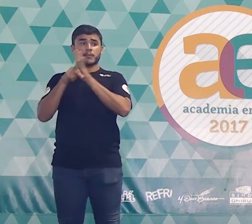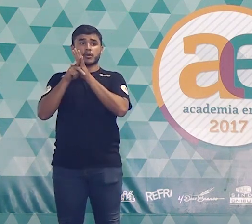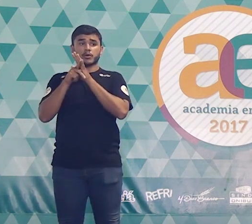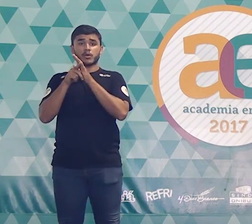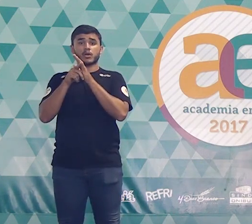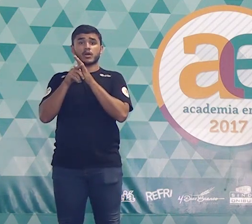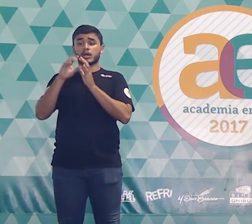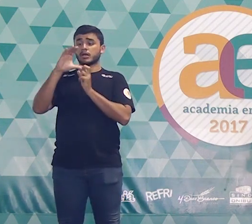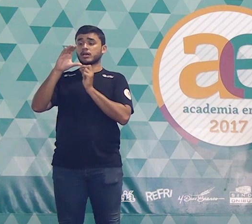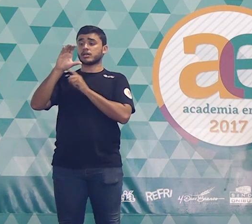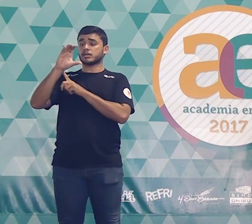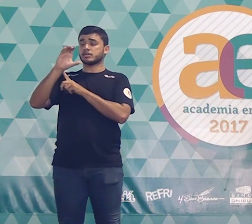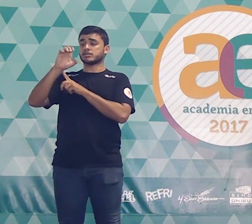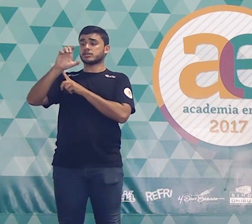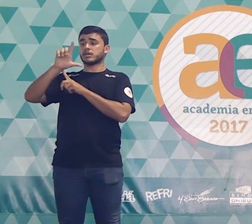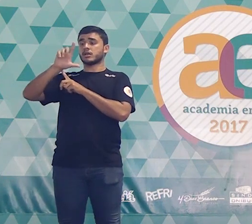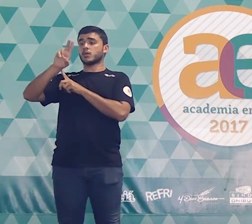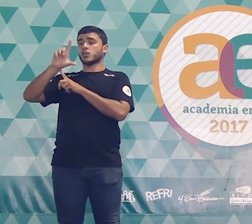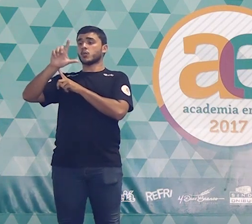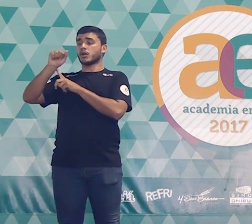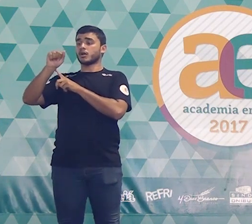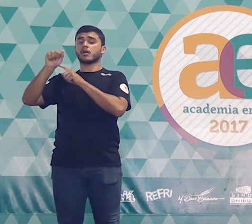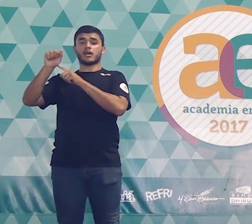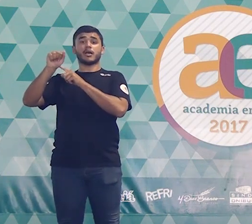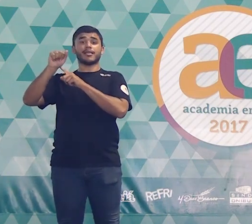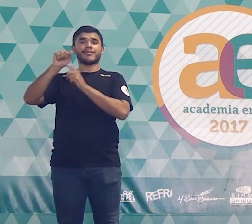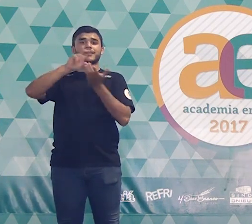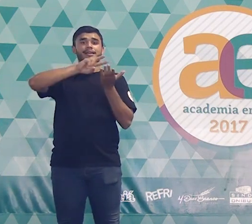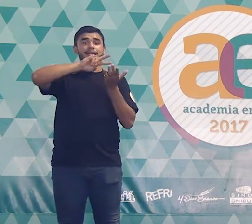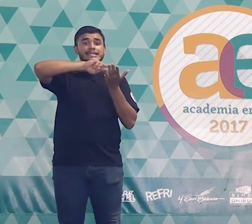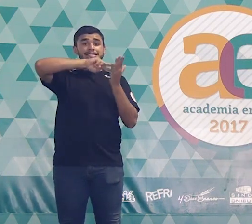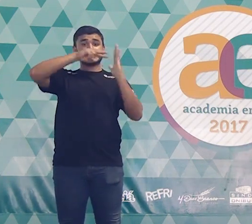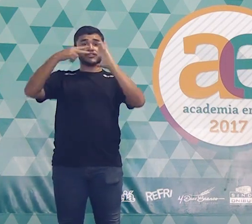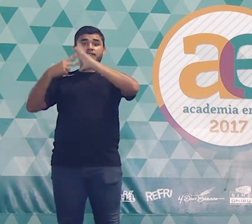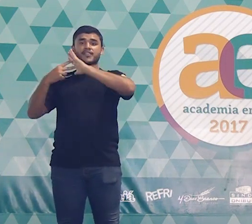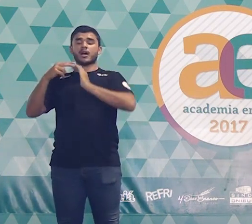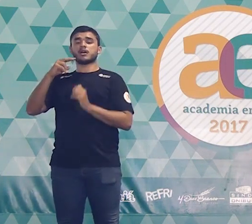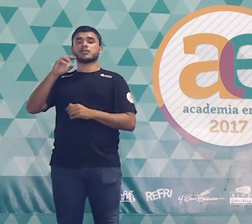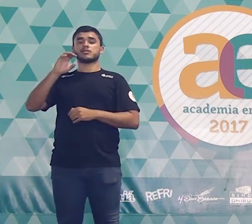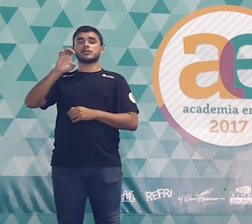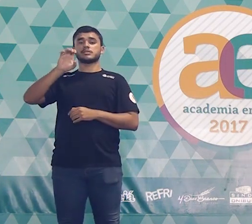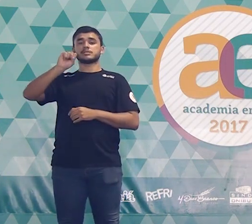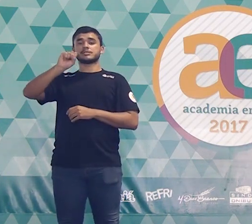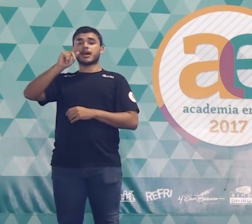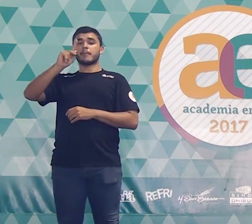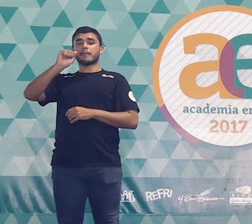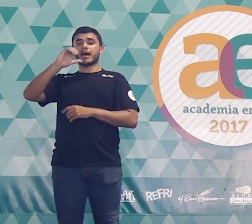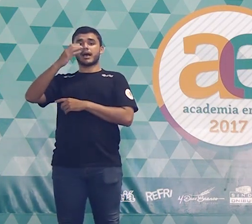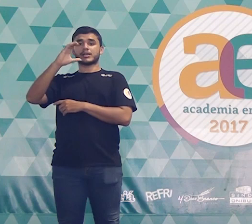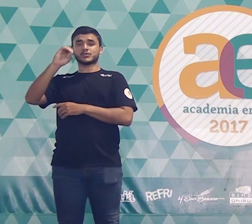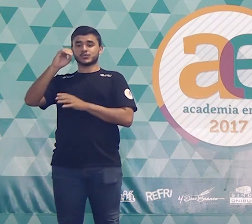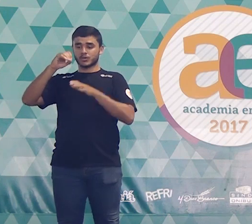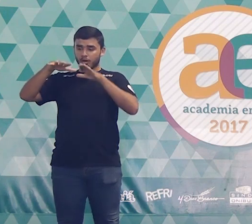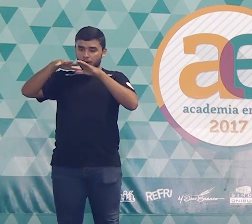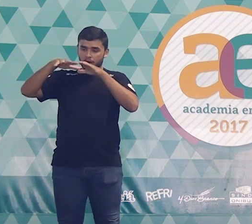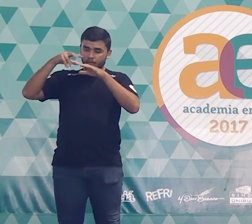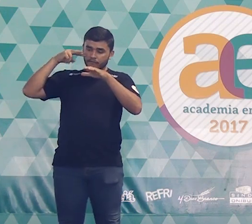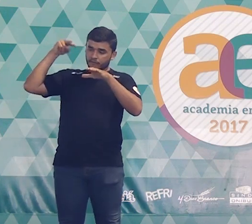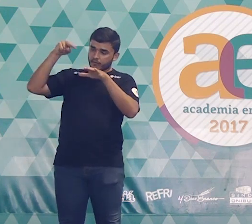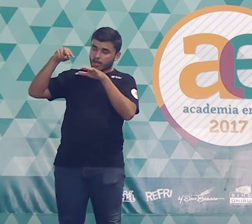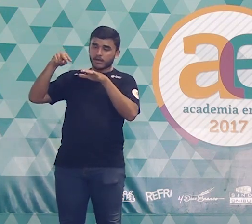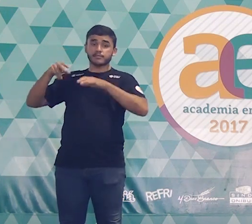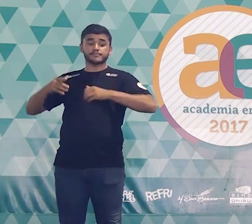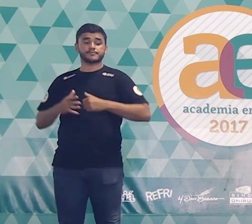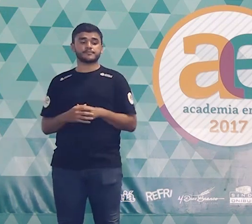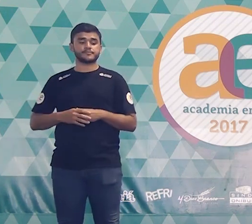Tá? Então ele acreditava que ali tinha uma unidade viva e chamou aquela unidade de célula, né? Esses